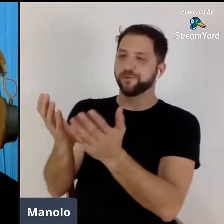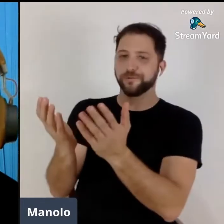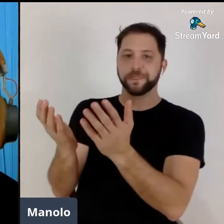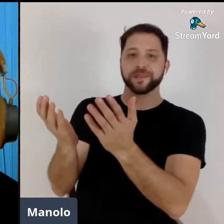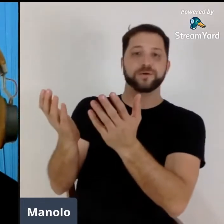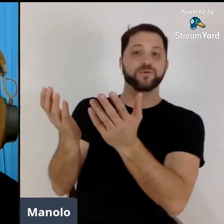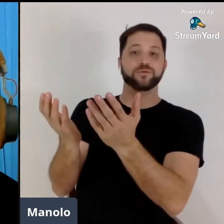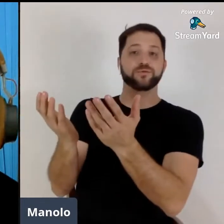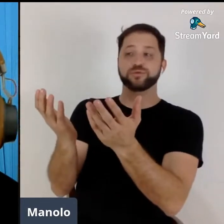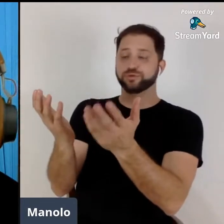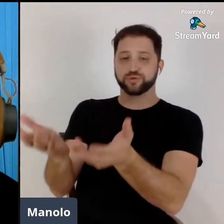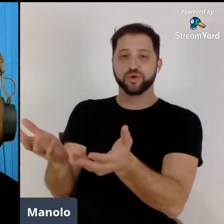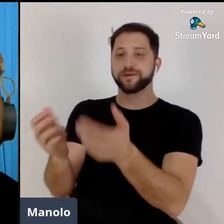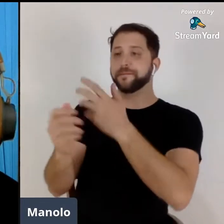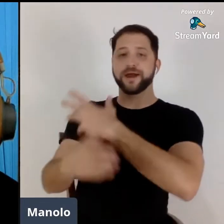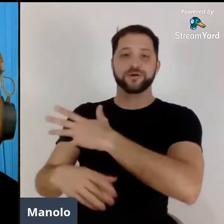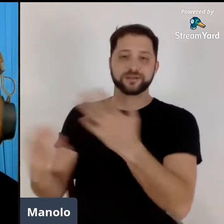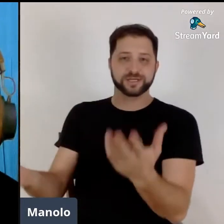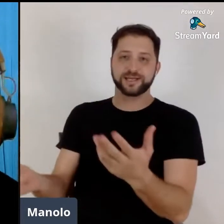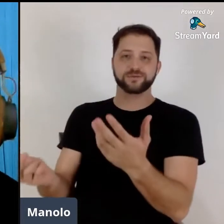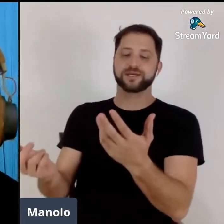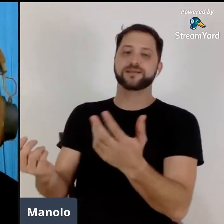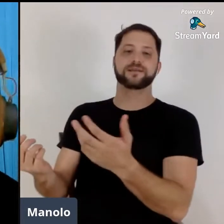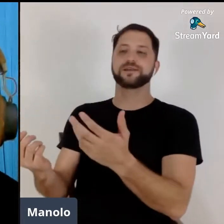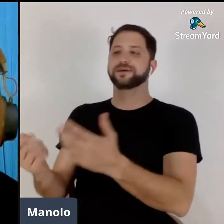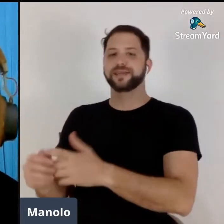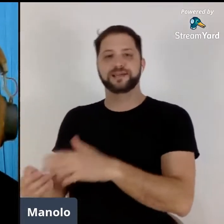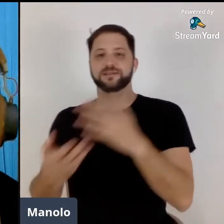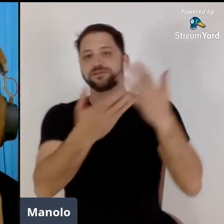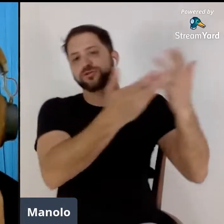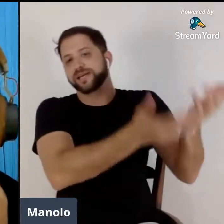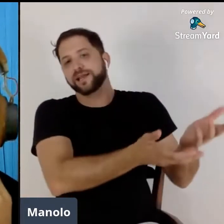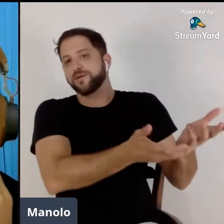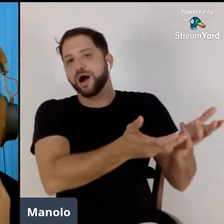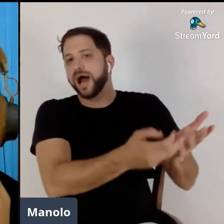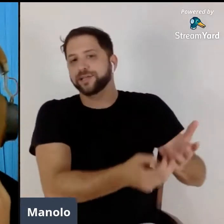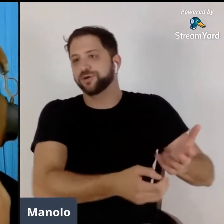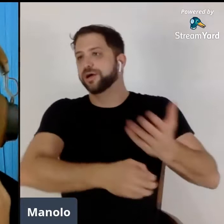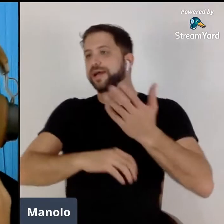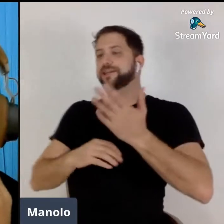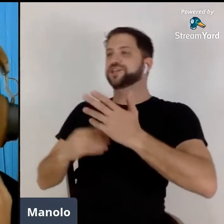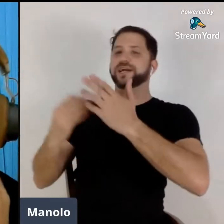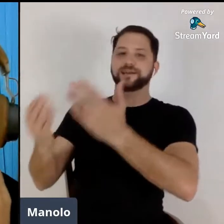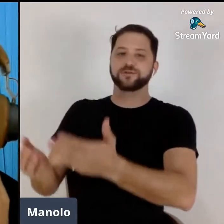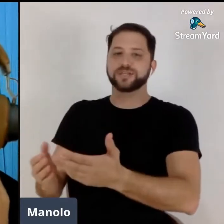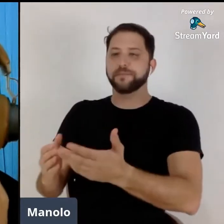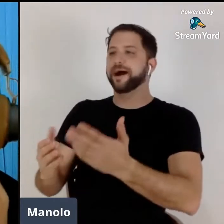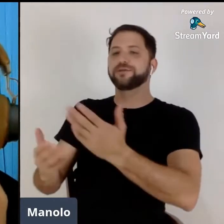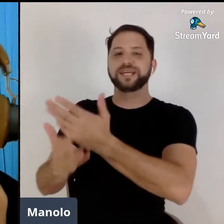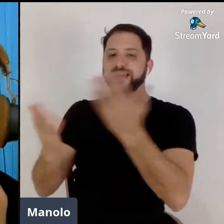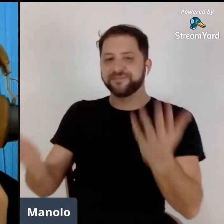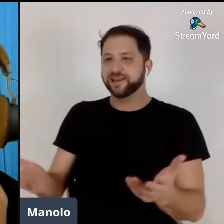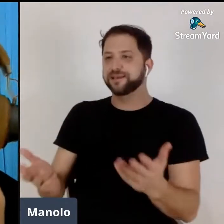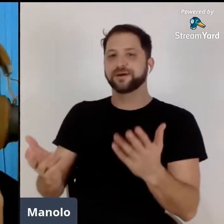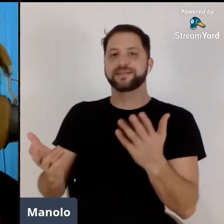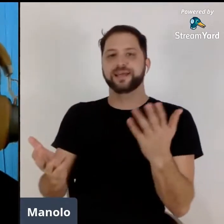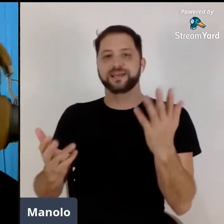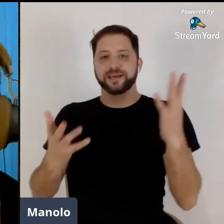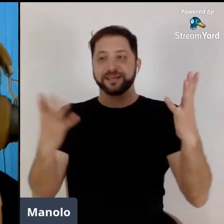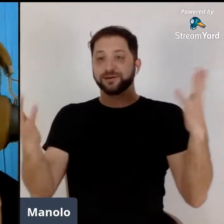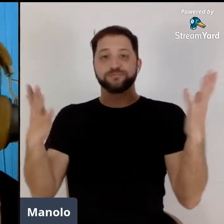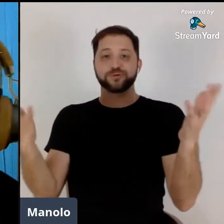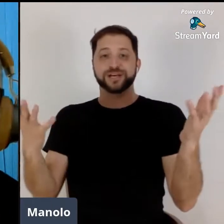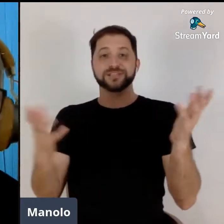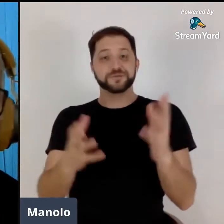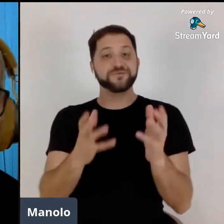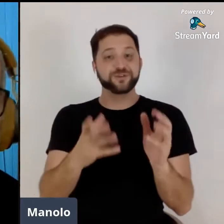Ele liga um YouTube, a maioria dos canais não está na língua dele. Ele não consegue ligar um rádio. Ele chega no trabalho e ninguém fala a língua